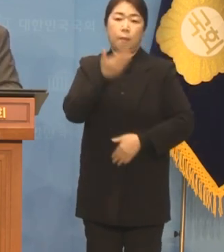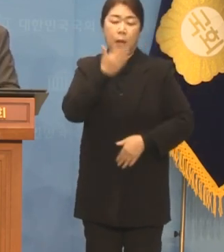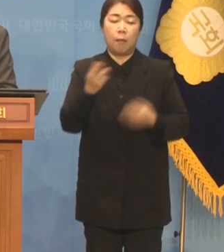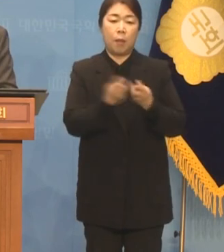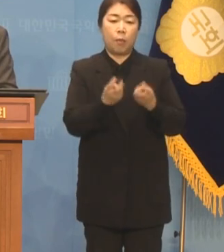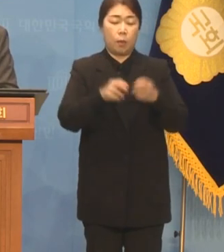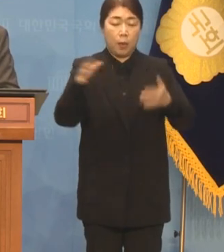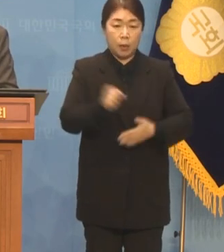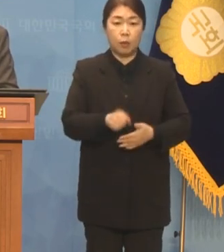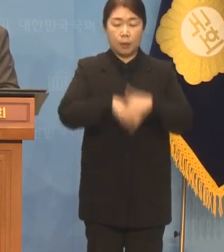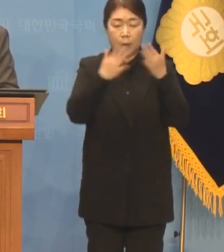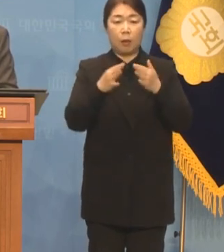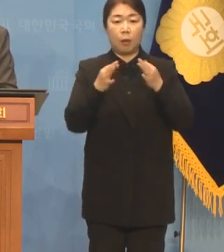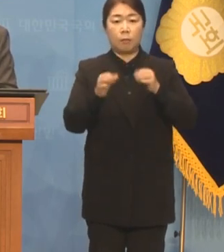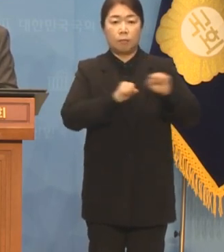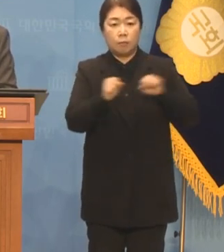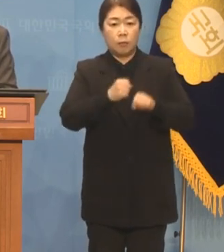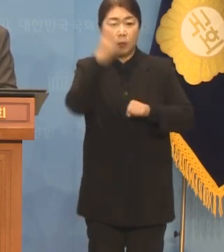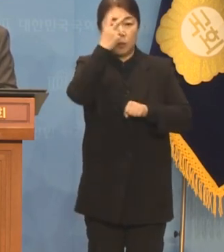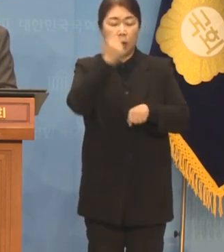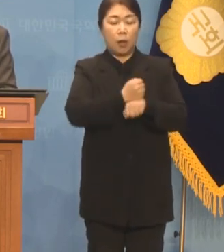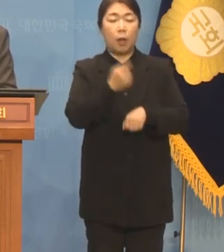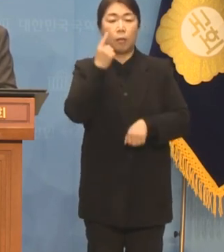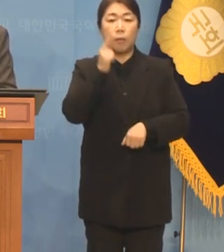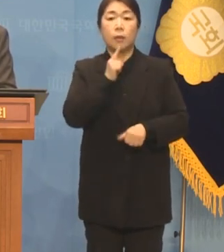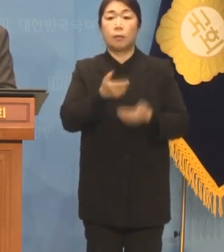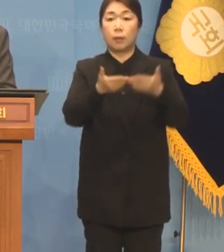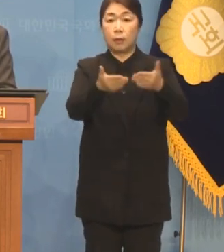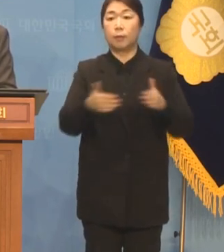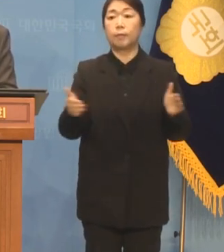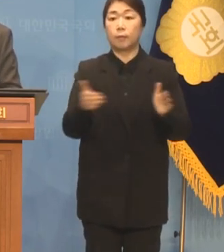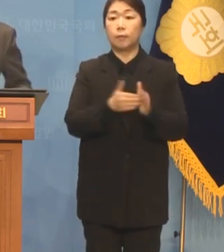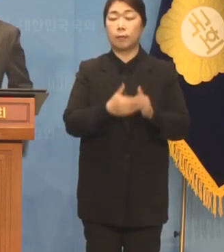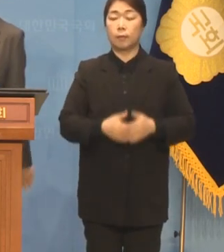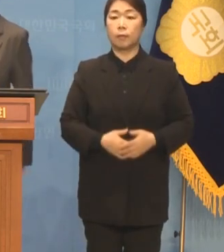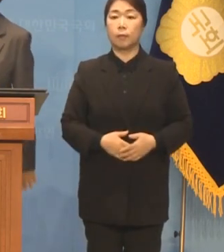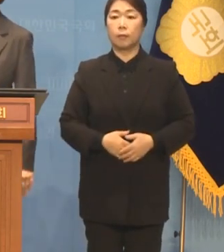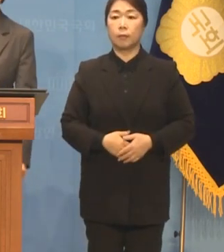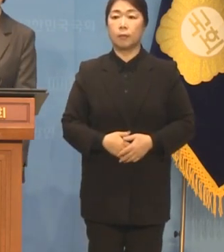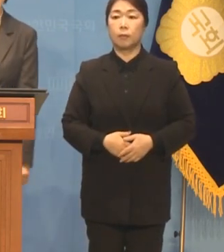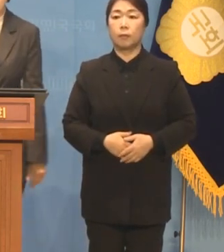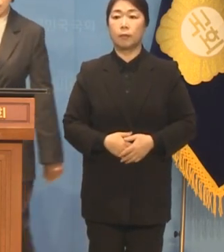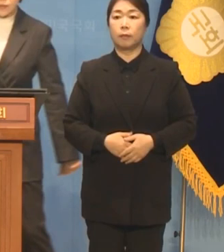모든 조치를 다할 것이다 라는 말씀 드립니다. 이상입니다.